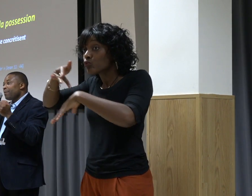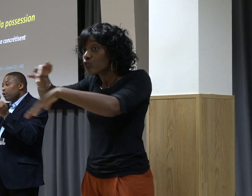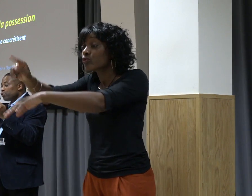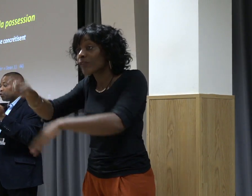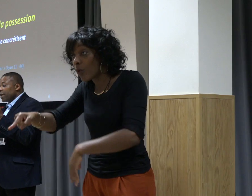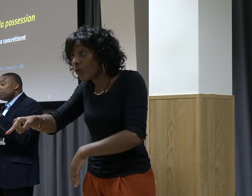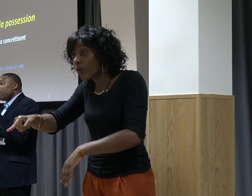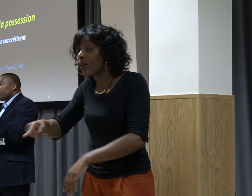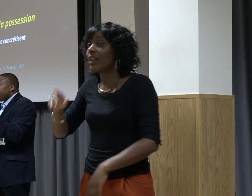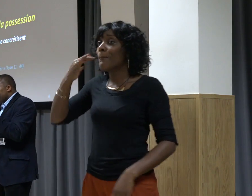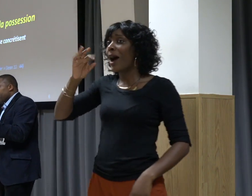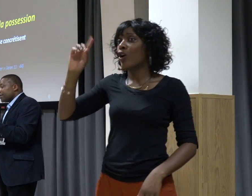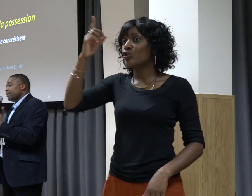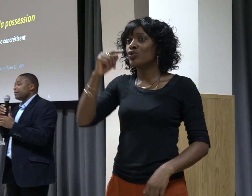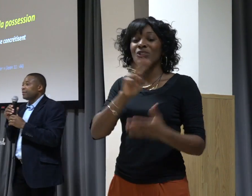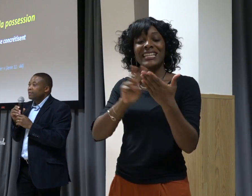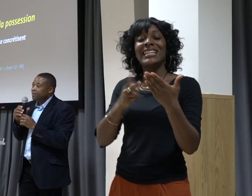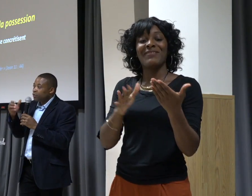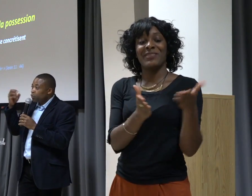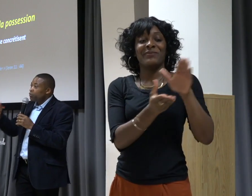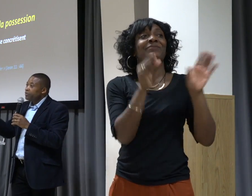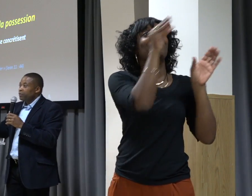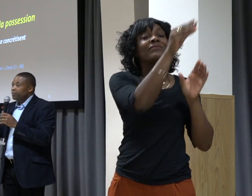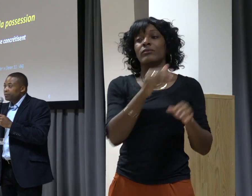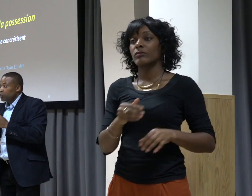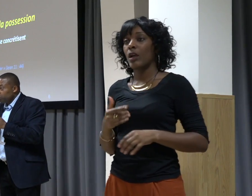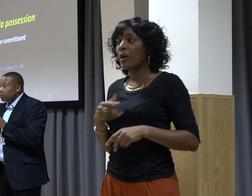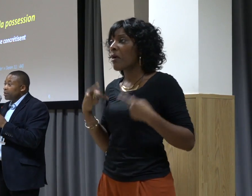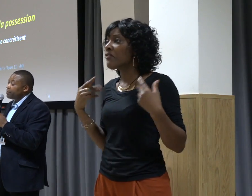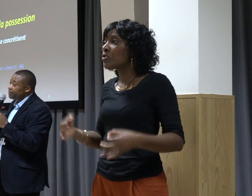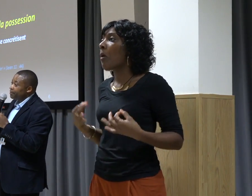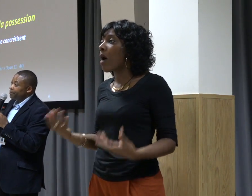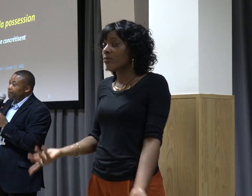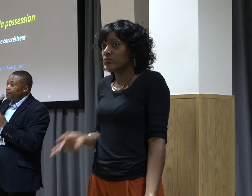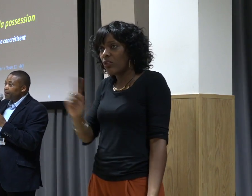La parole de Dieu doit avoir un impact dans ce que nous vivons aujourd'hui.